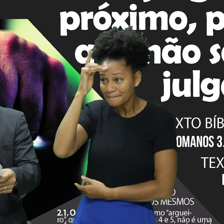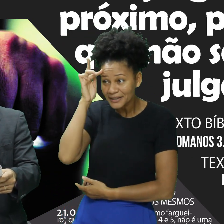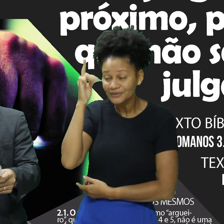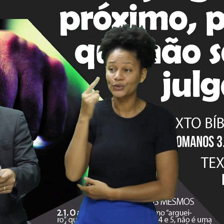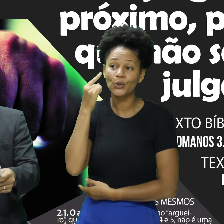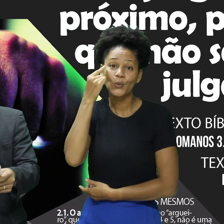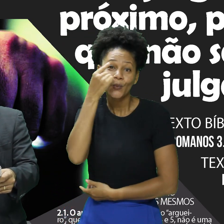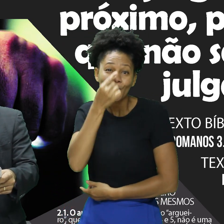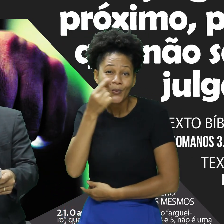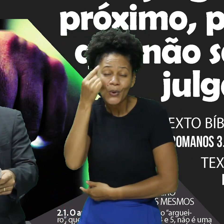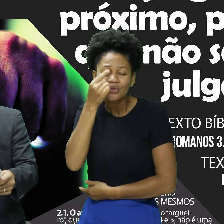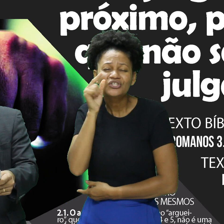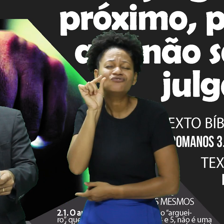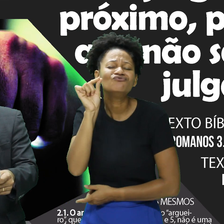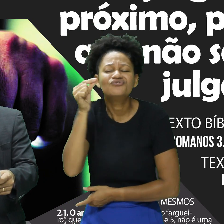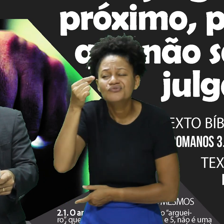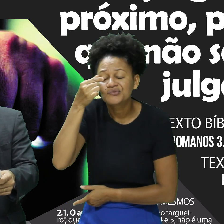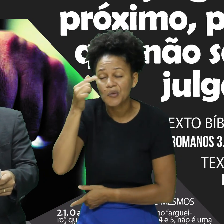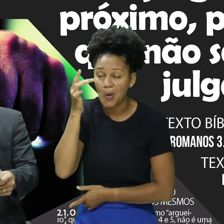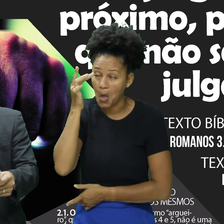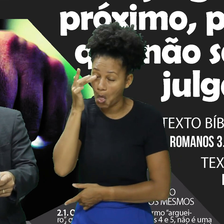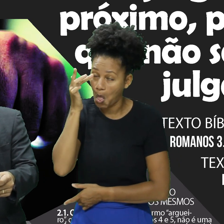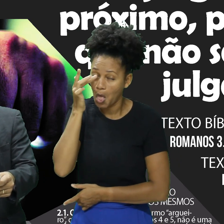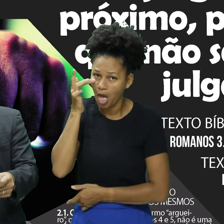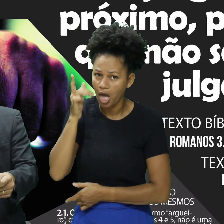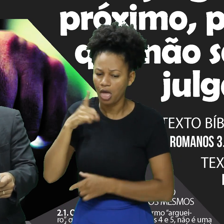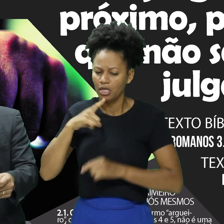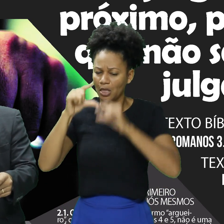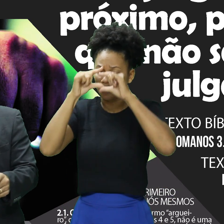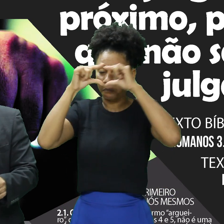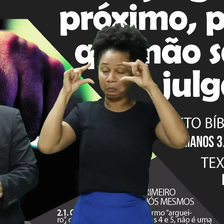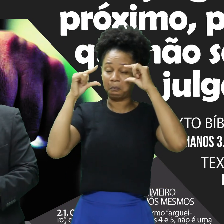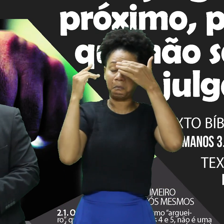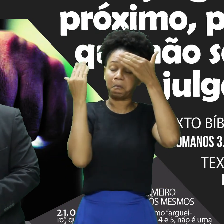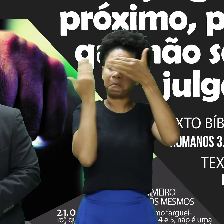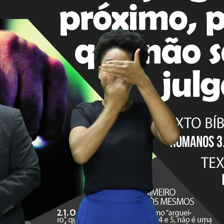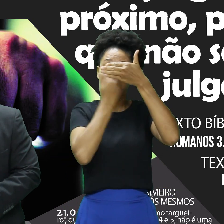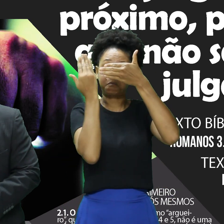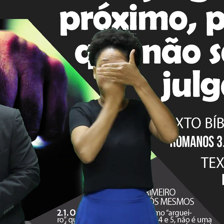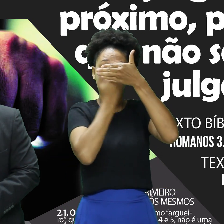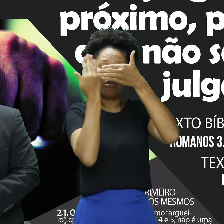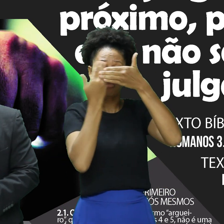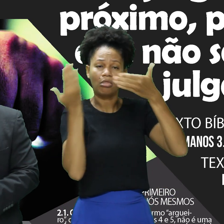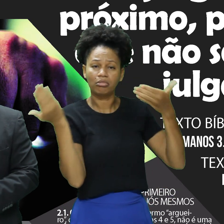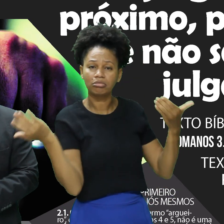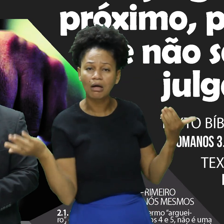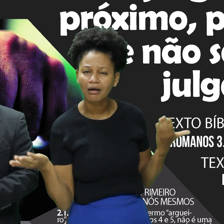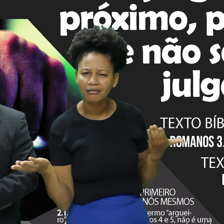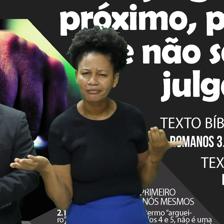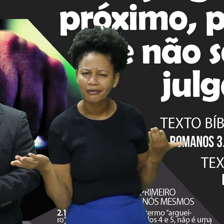está no olho do teu irmão, e não vês a trave que está no teu olho?